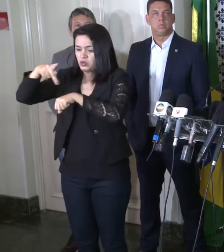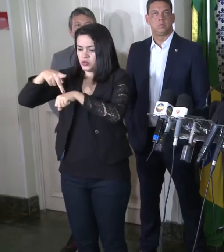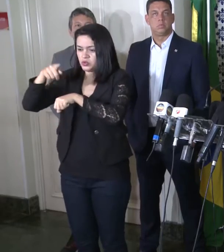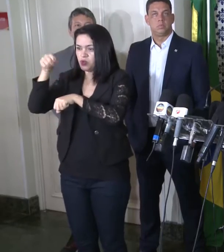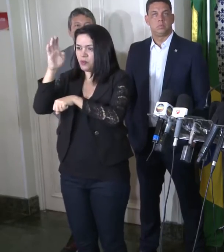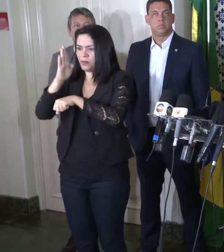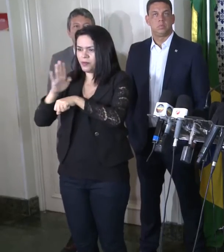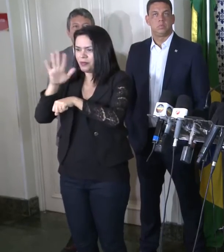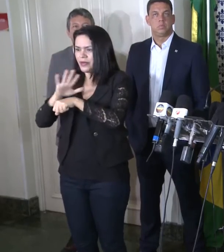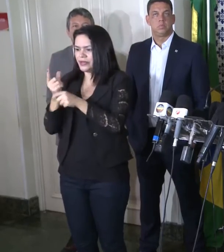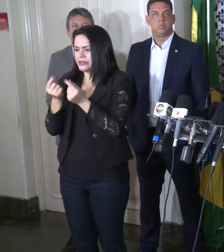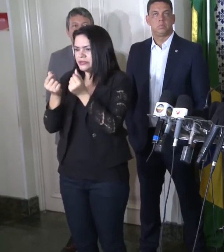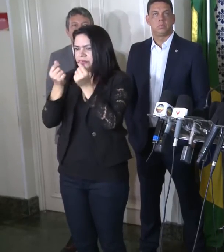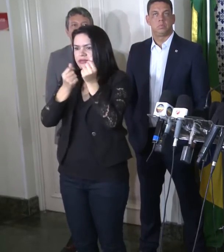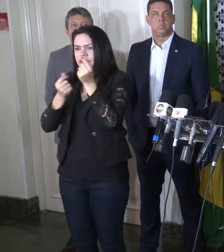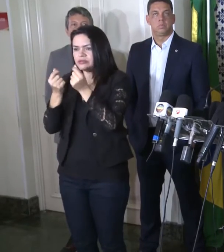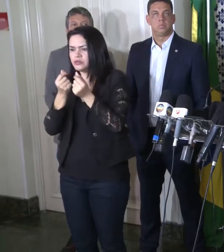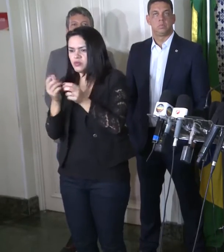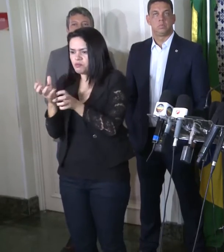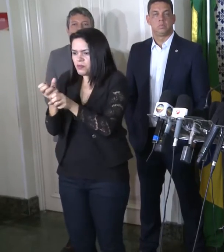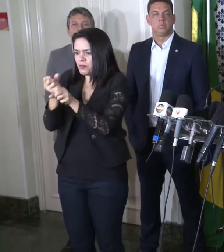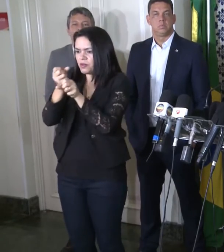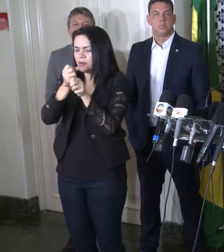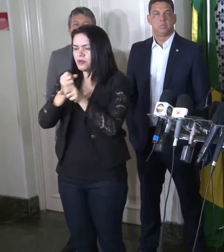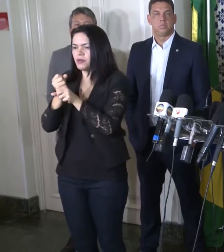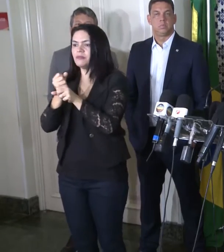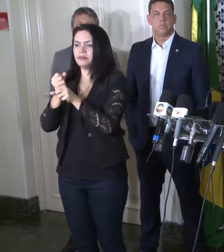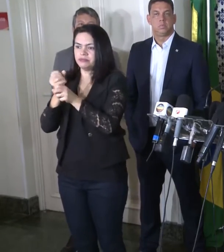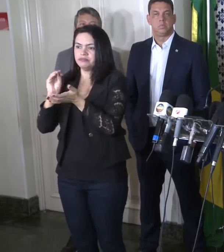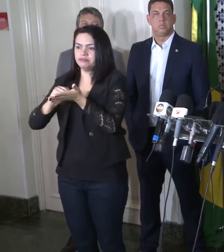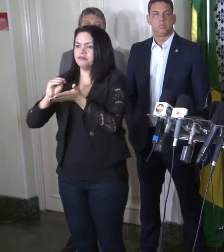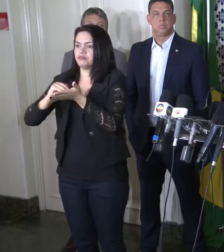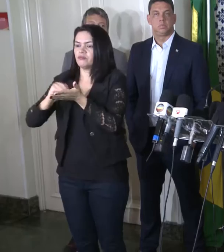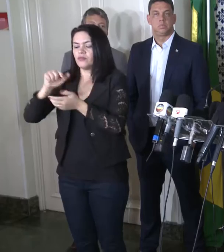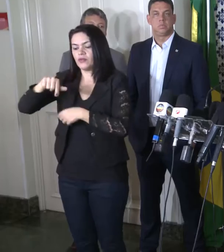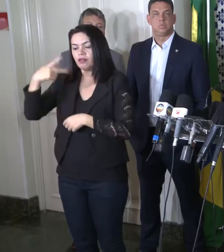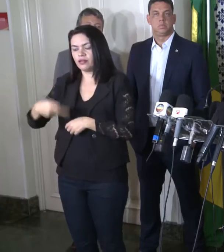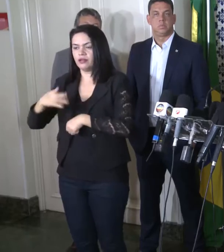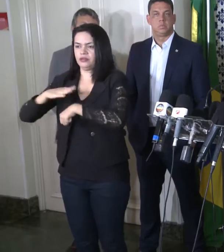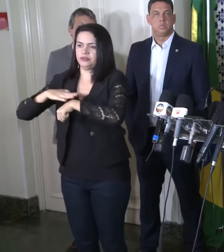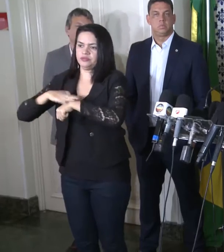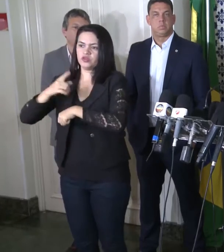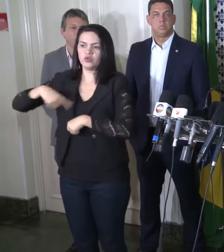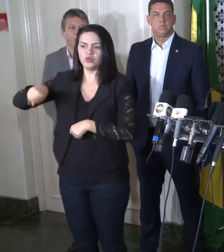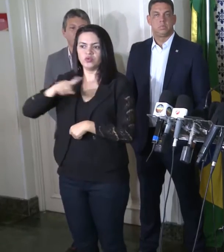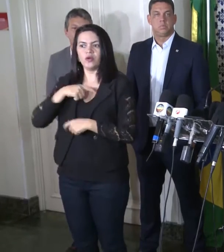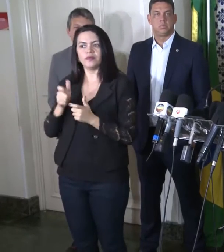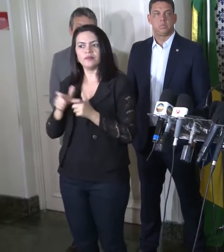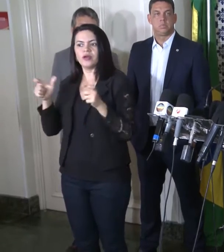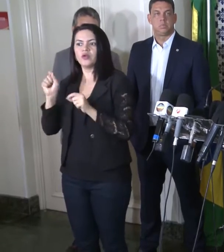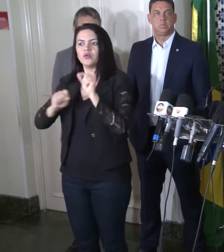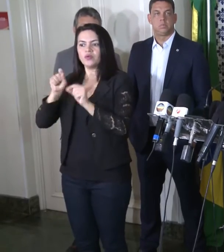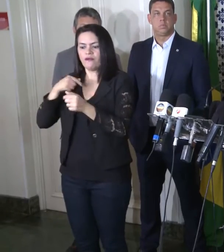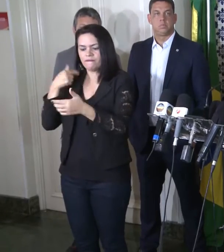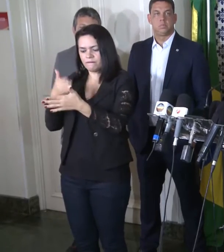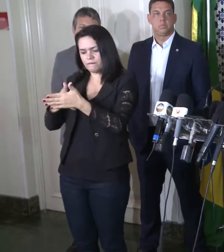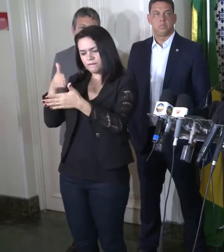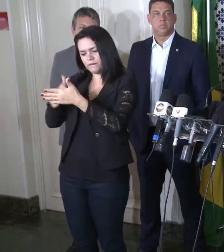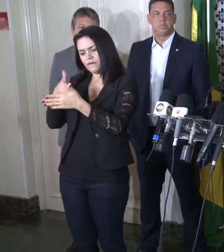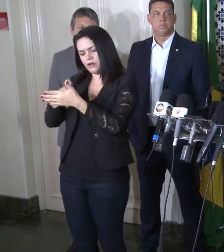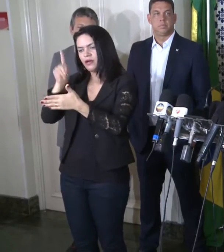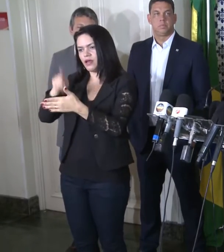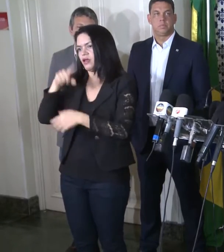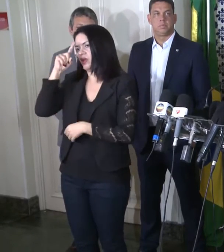ponto de vista financeiro e orçamentário. Entretanto, nesse momento, o nosso maior muro a ser transposto é